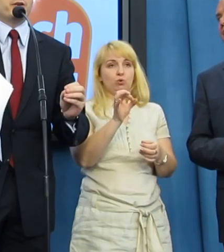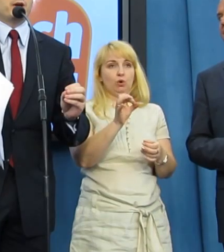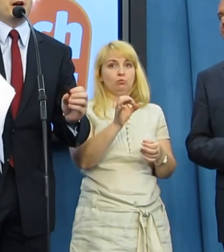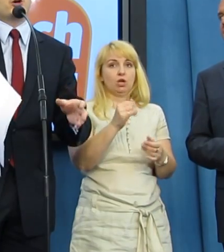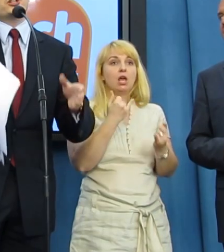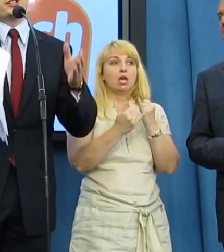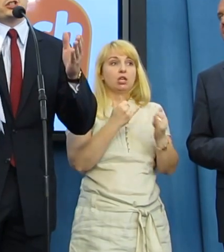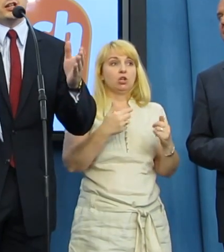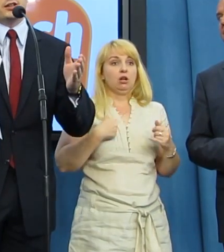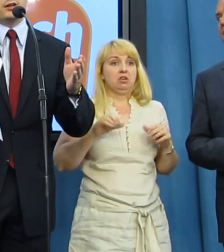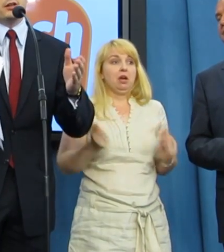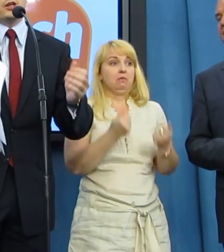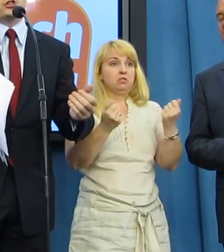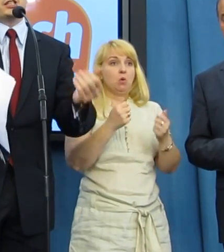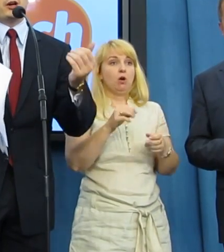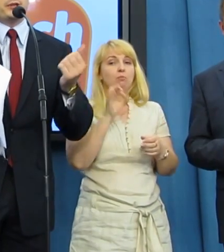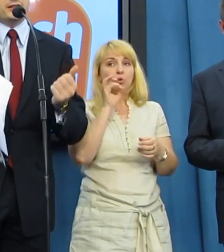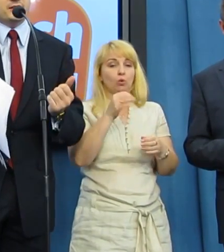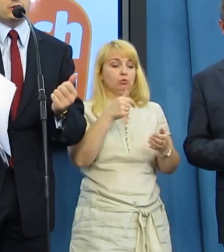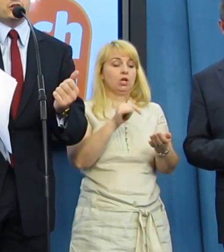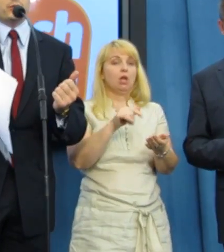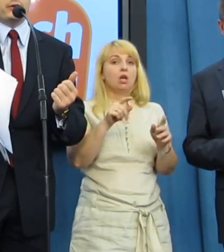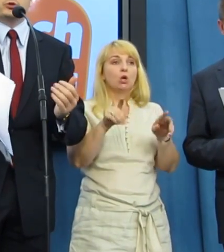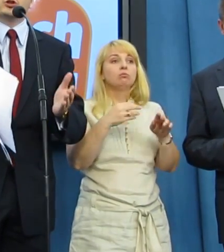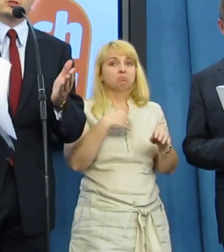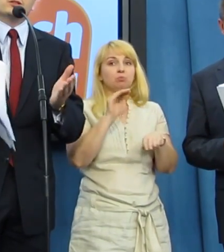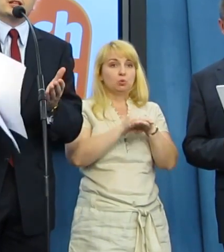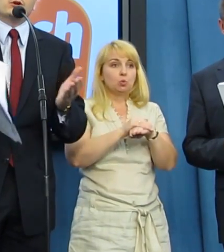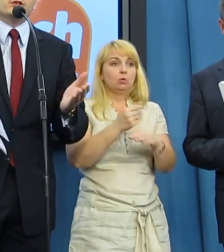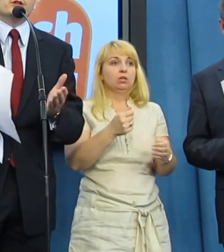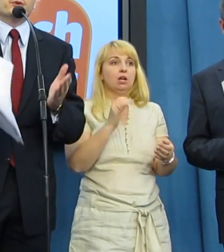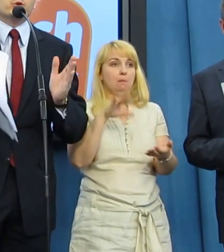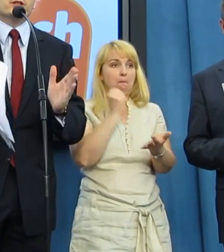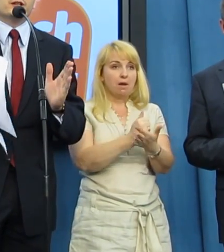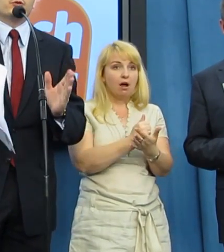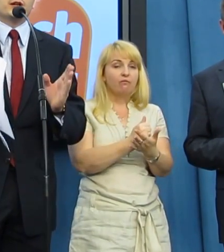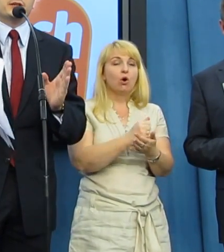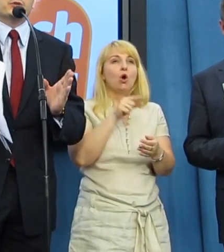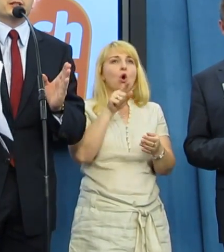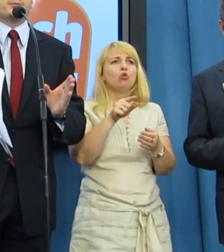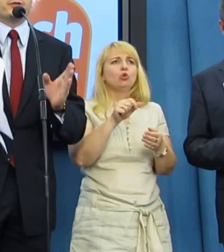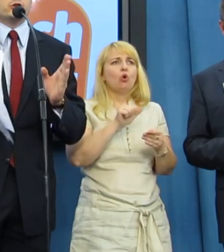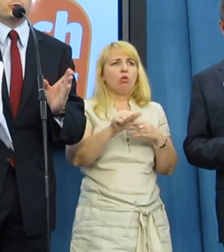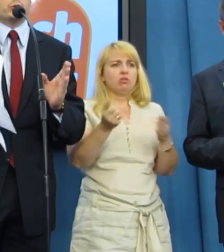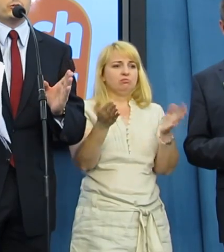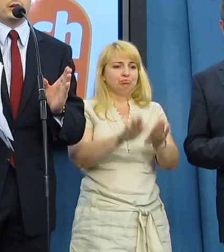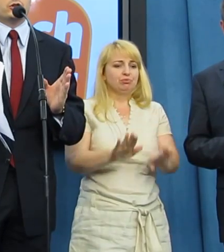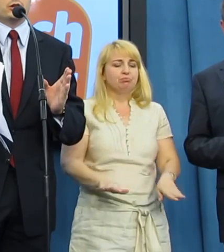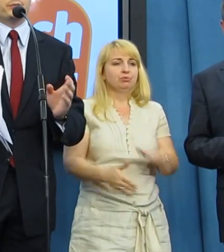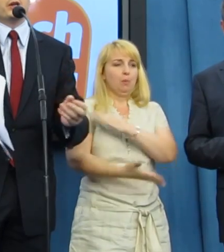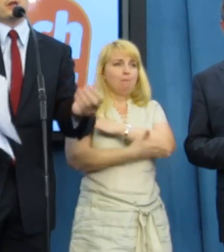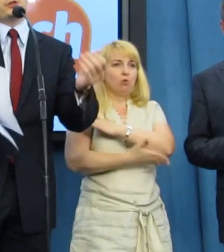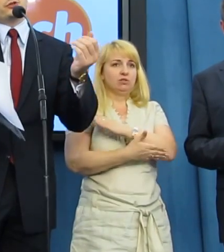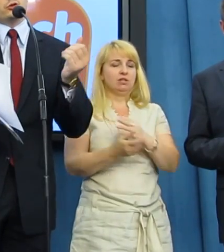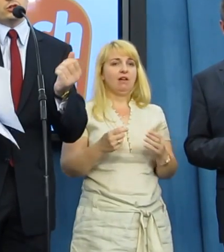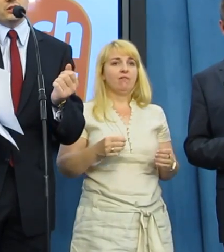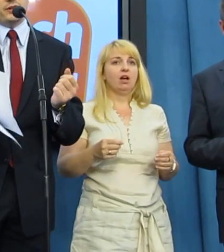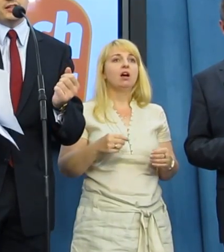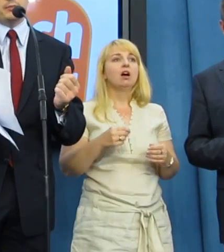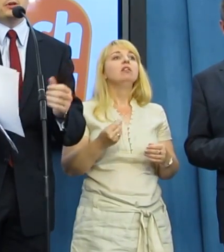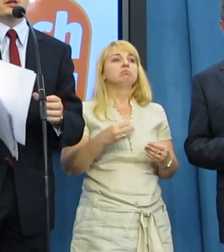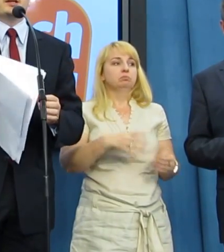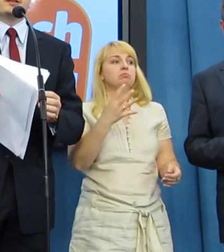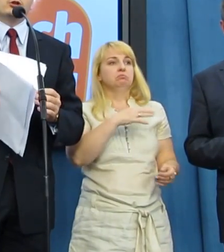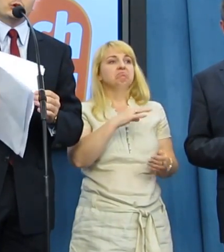zgodnie z prawem, a okaże się za 3 lata, że ja działam jednak niezgodnie z prawem, to całkowicie burzy zasadę fundamentalną zasadę pewności obrotu gospodarczego. Więc w związku z